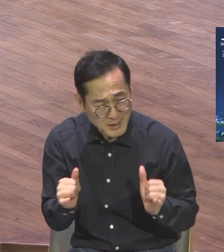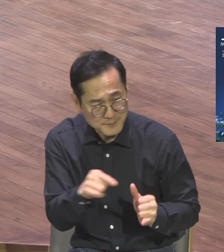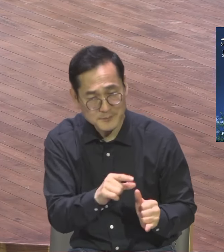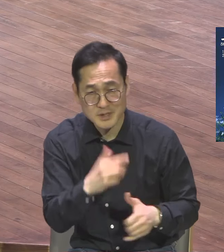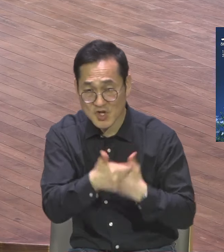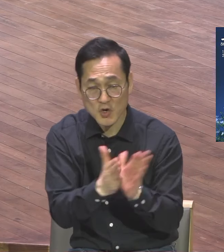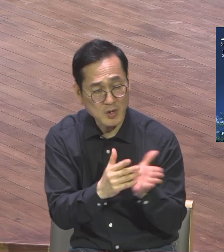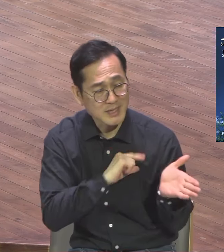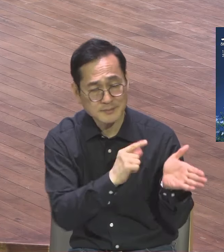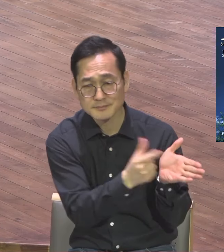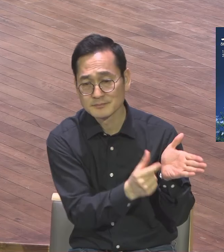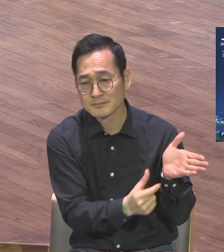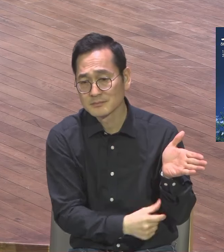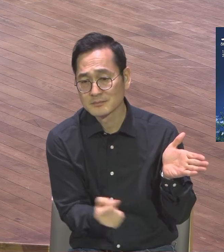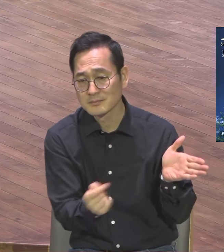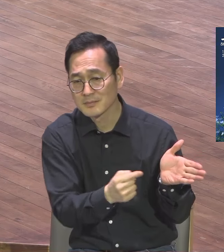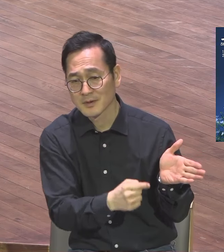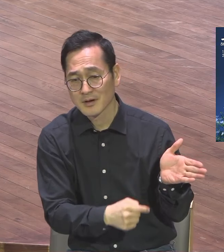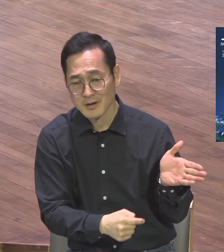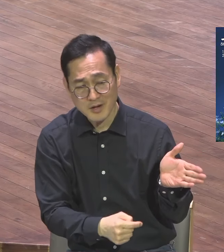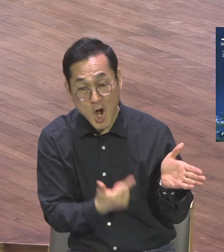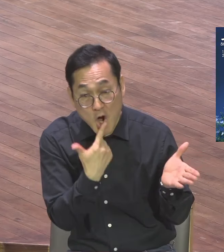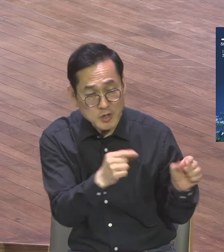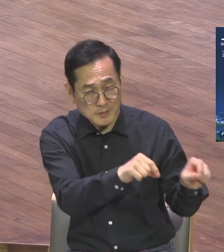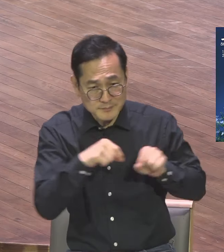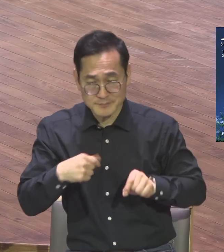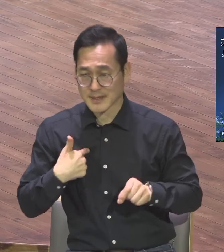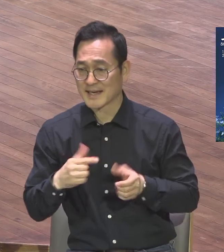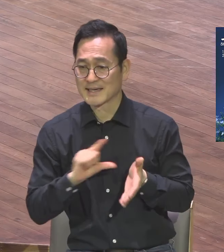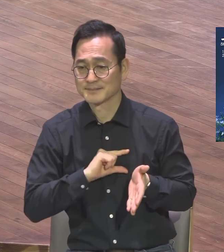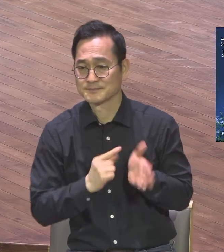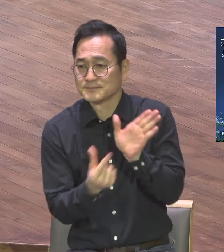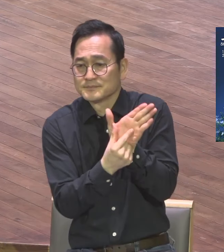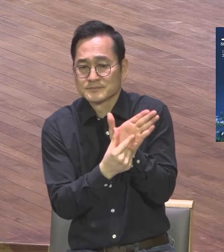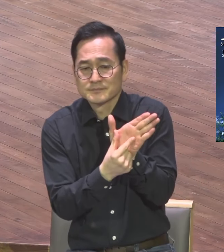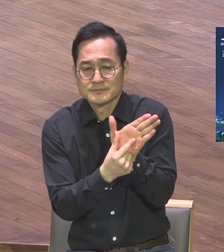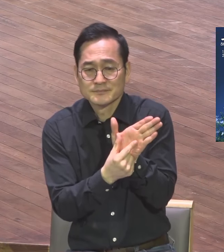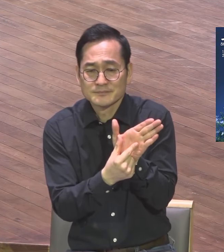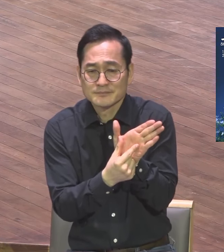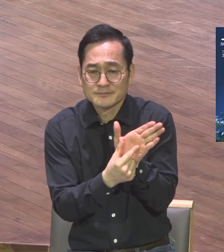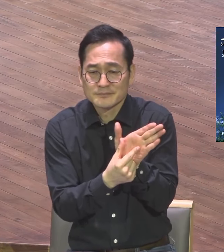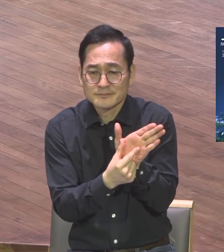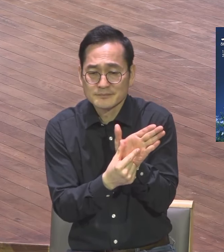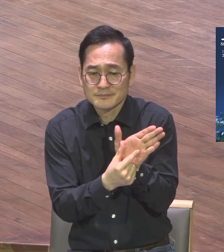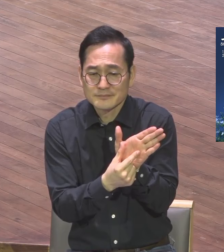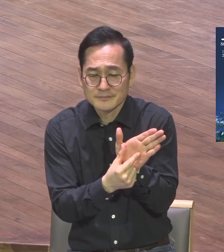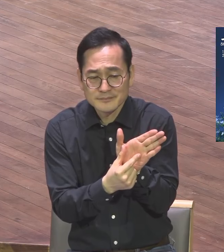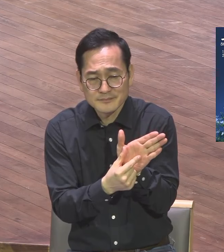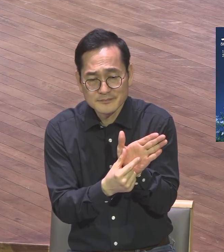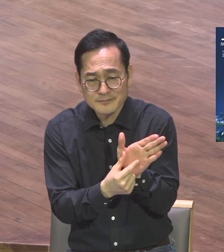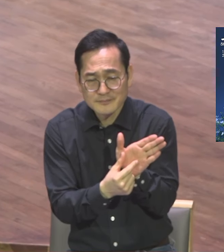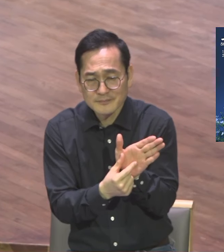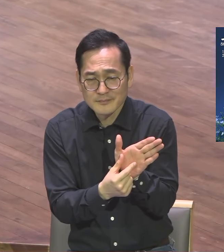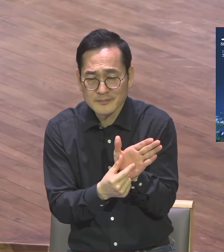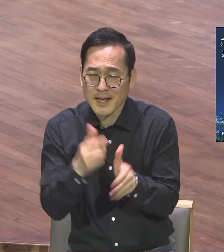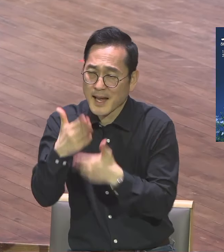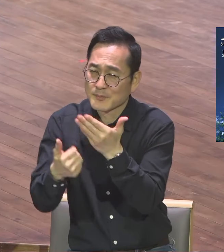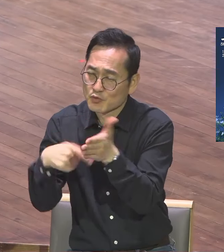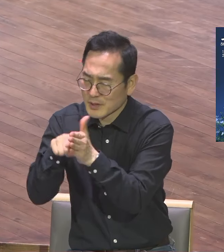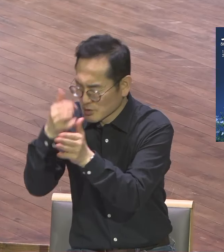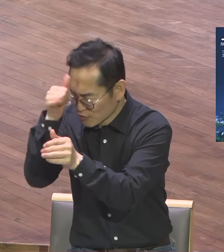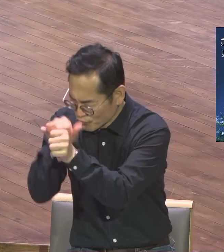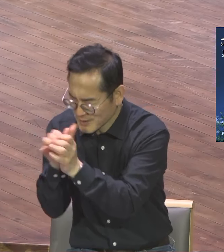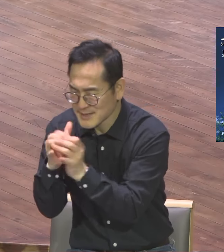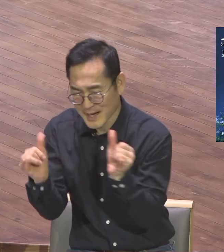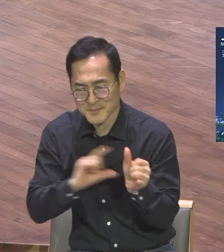영광스러워요. 예언교회가 주님 오시는 그날까지 존재할 텐데 이 예언교회에서 이 예언교회 서기까지 그렇게 정말